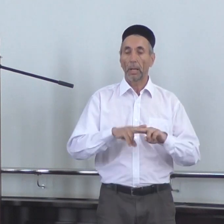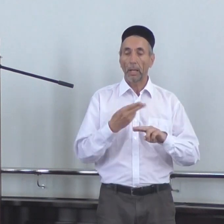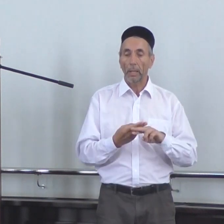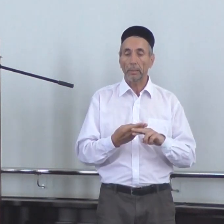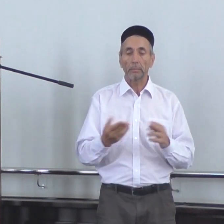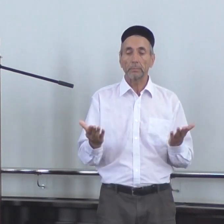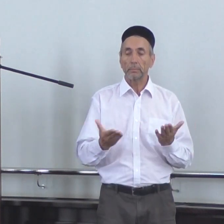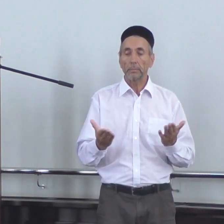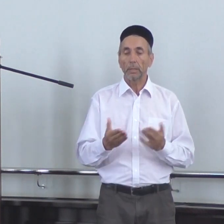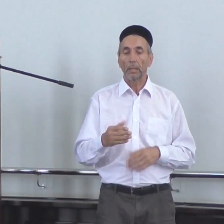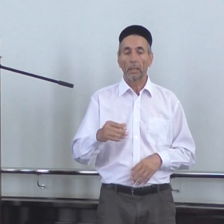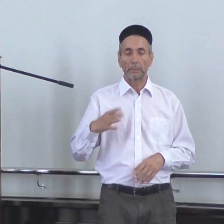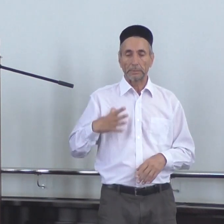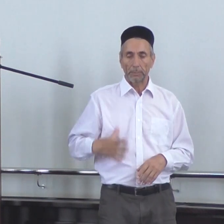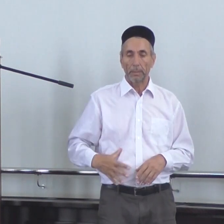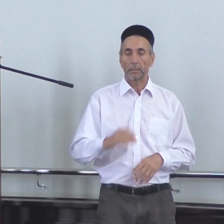Фасбир сабран җәмил сабырлык